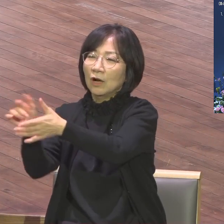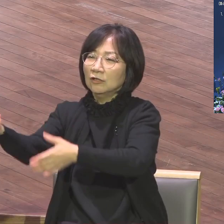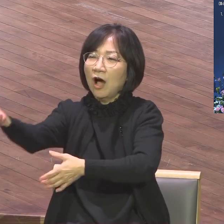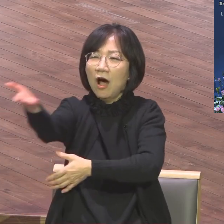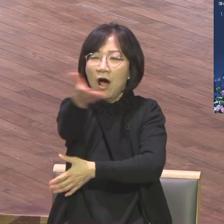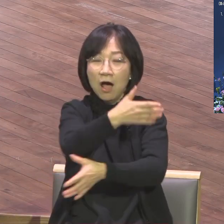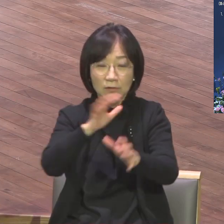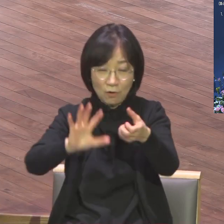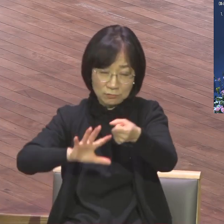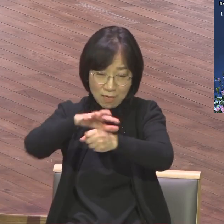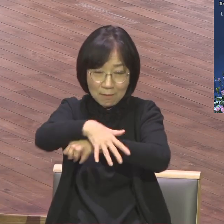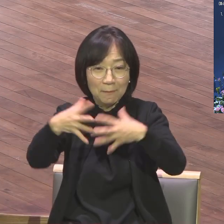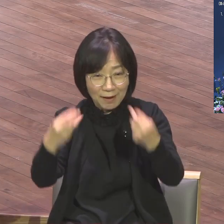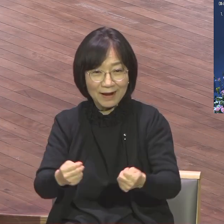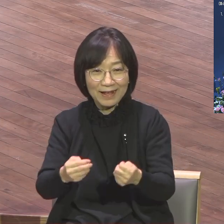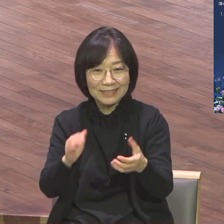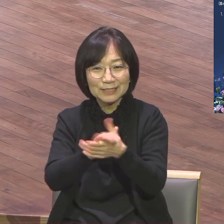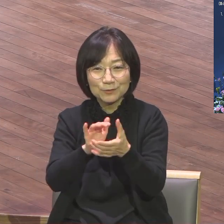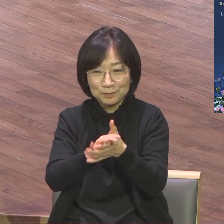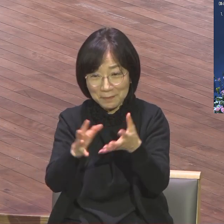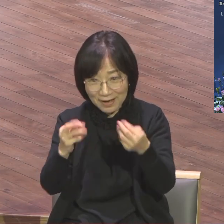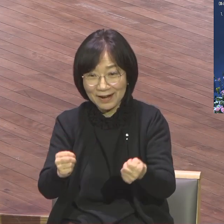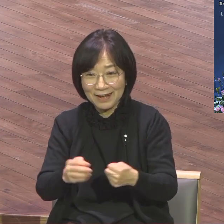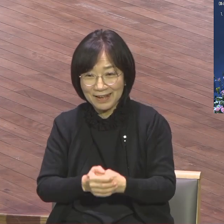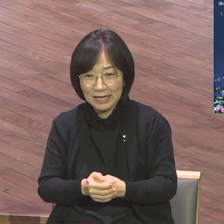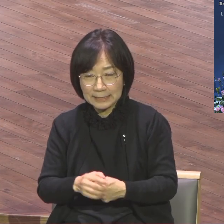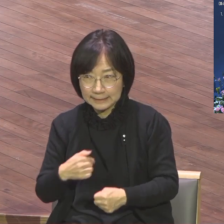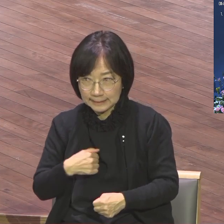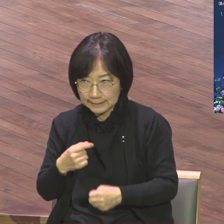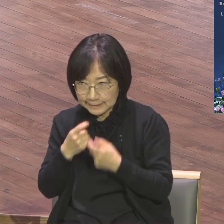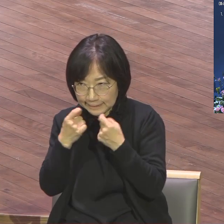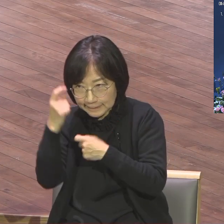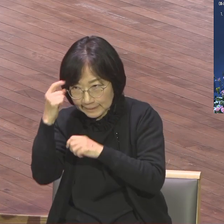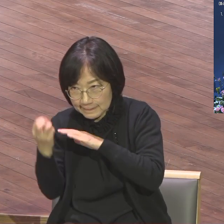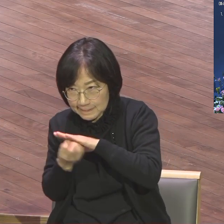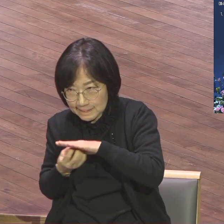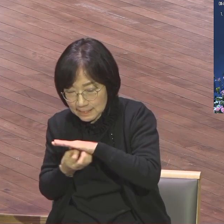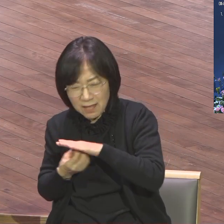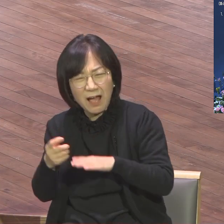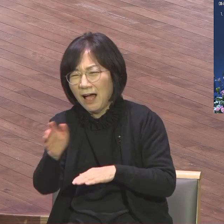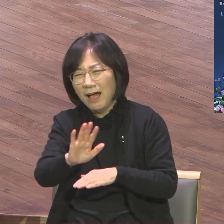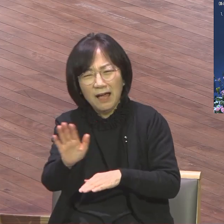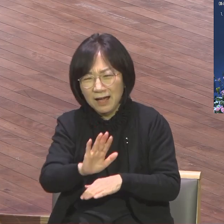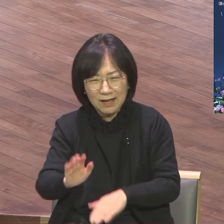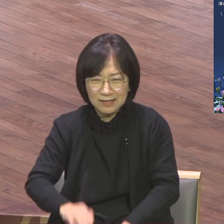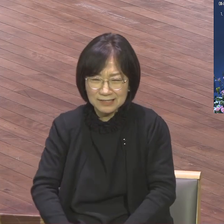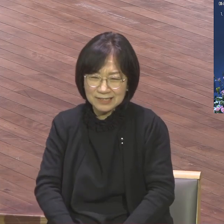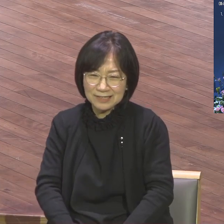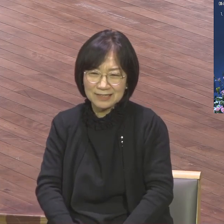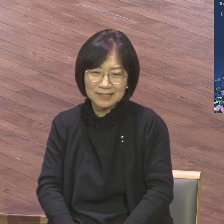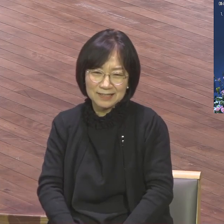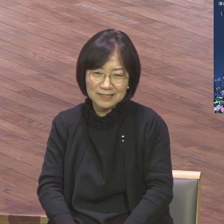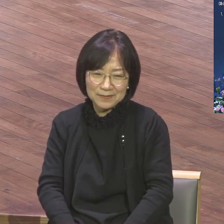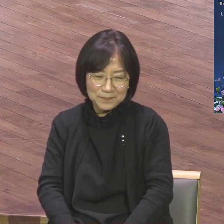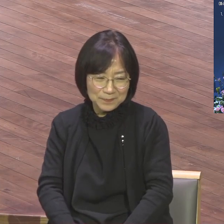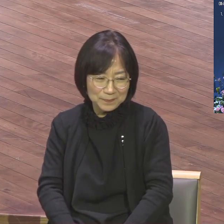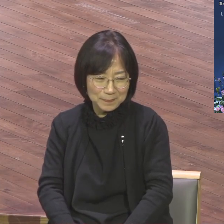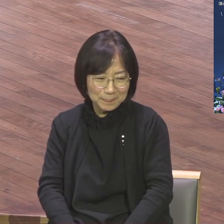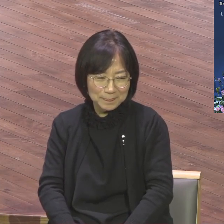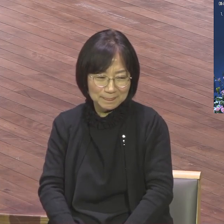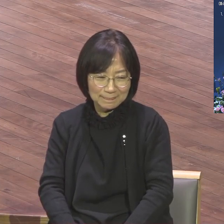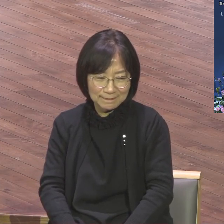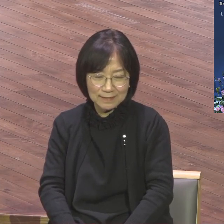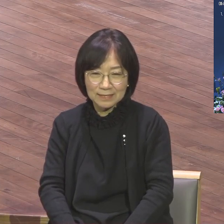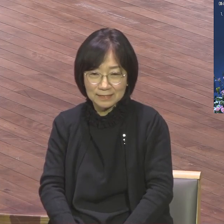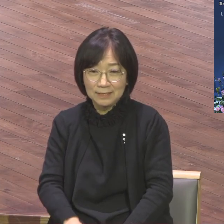지금 이게 우연이 아니잖아요. 제가 무슨 인본주의를 썼습니까? 내가 걱정을 해가지고 미리 준비를 하나도 안 없어요. 저는 그런 성격이 아니에요.